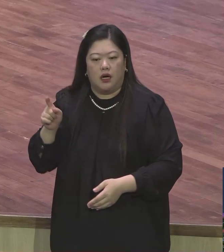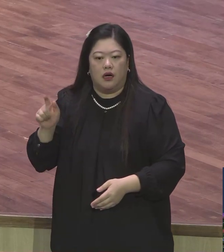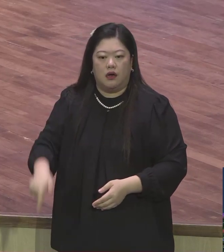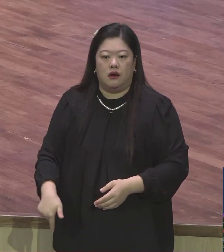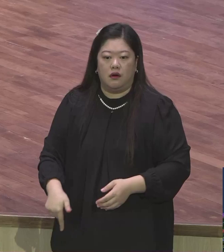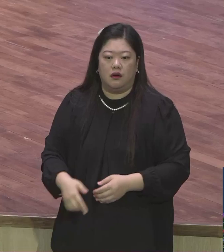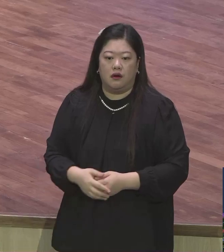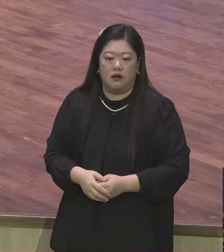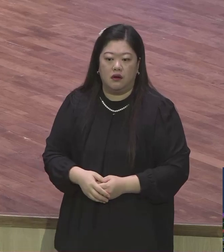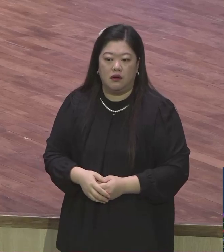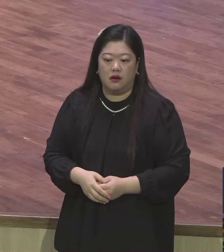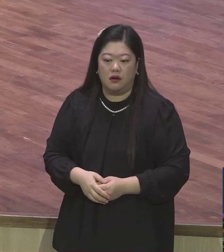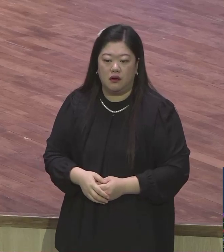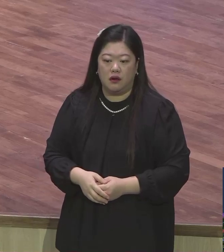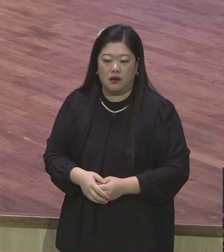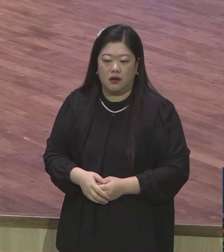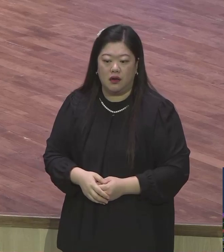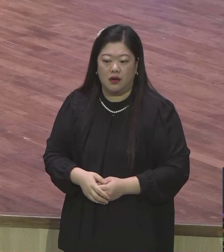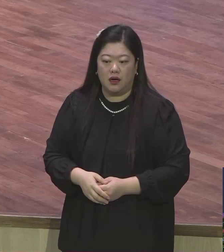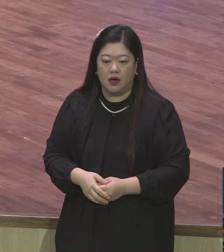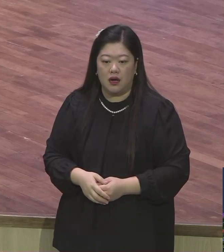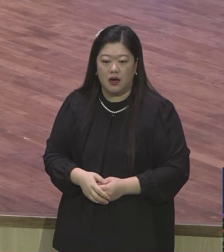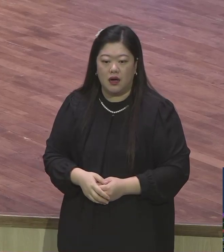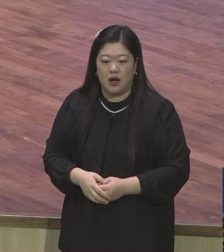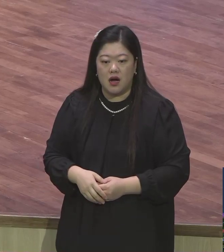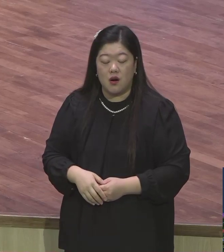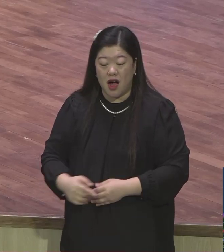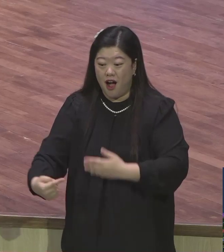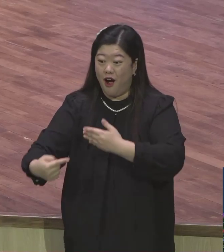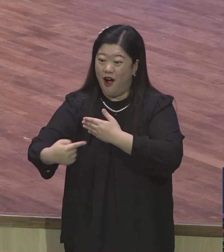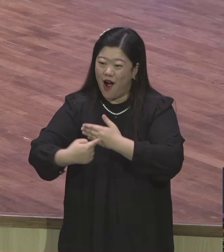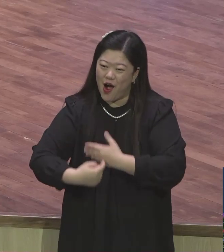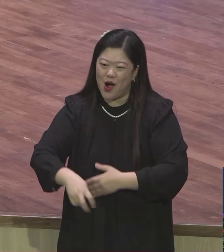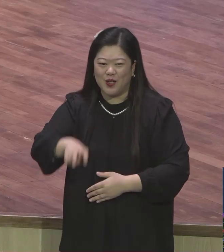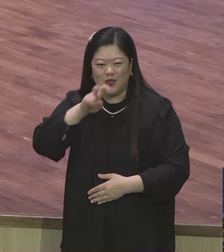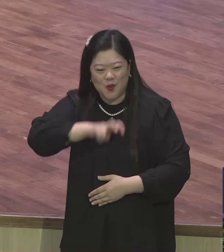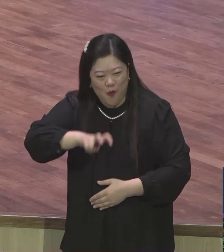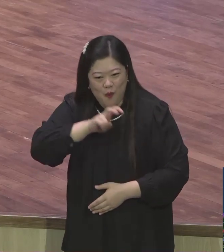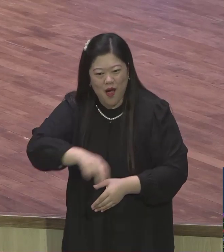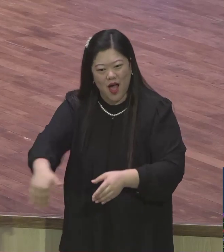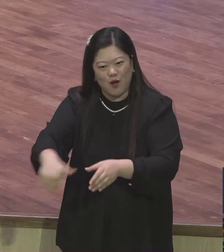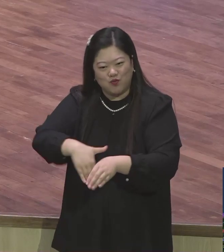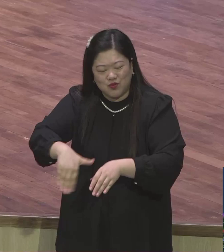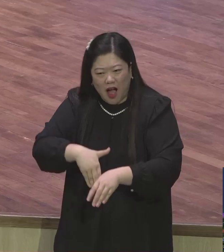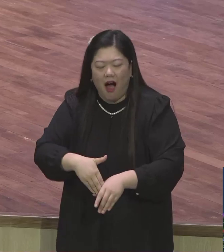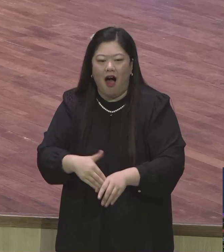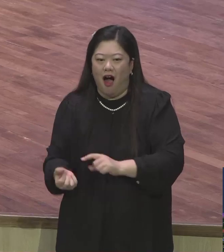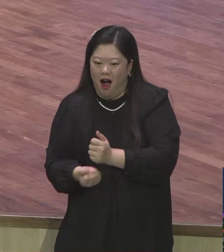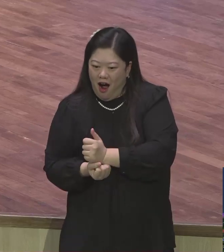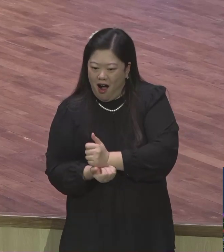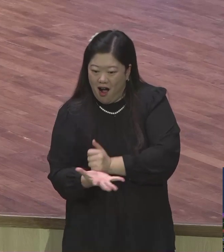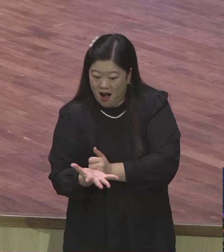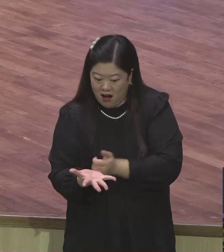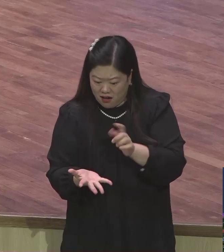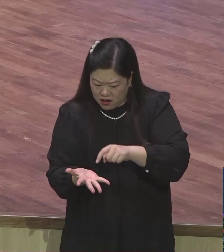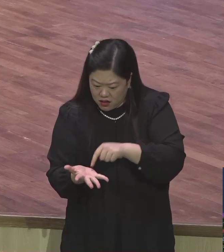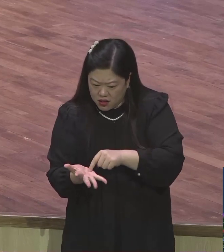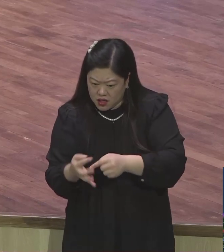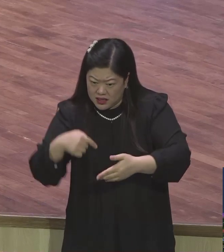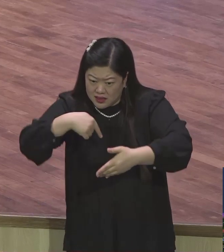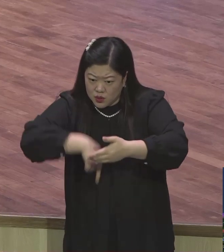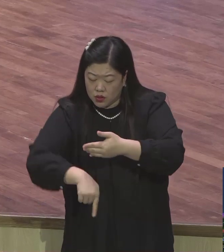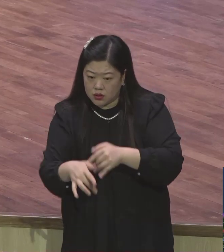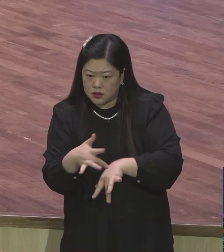이런 이 어마어마한 이 사단의 엄청난 전략, 정치, 경제, 문화, 예술 다